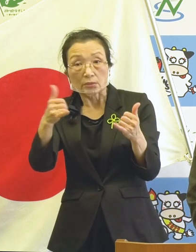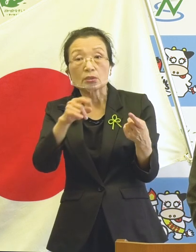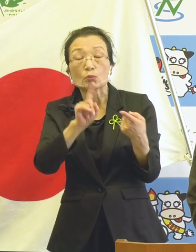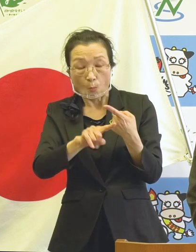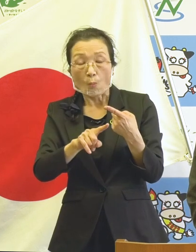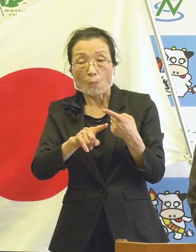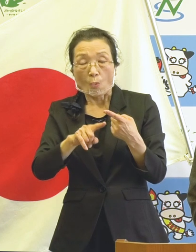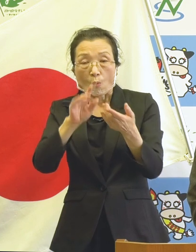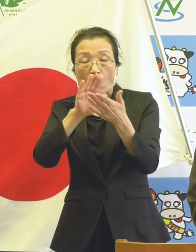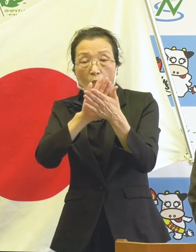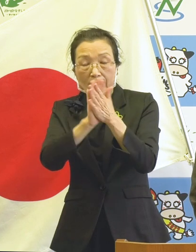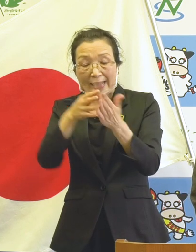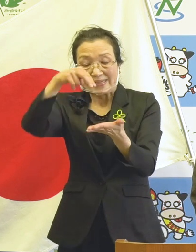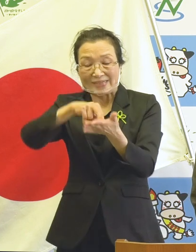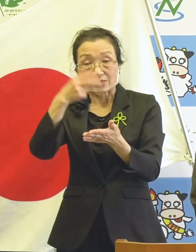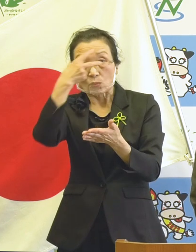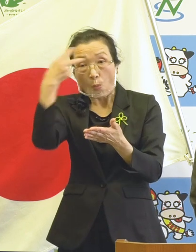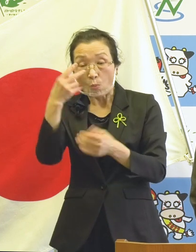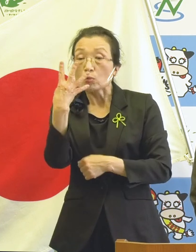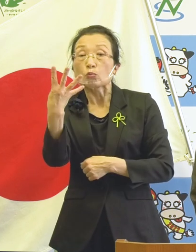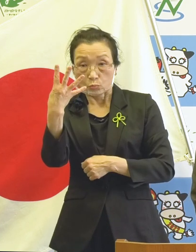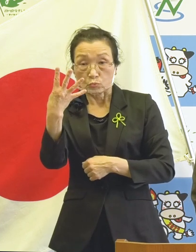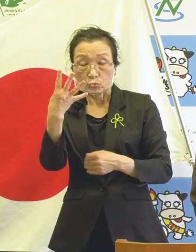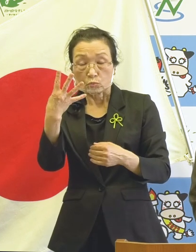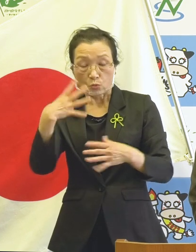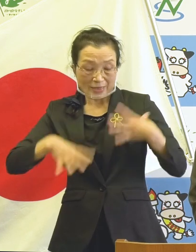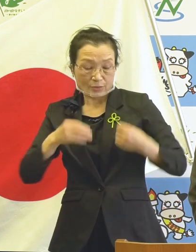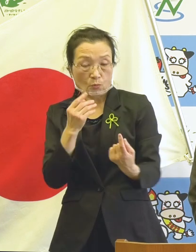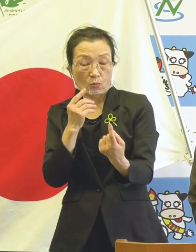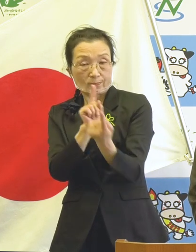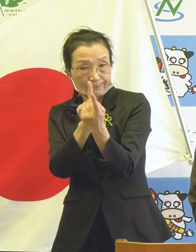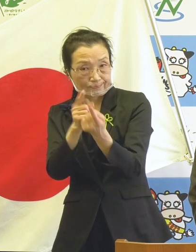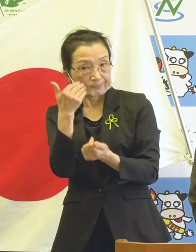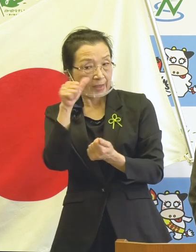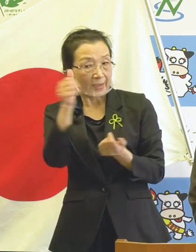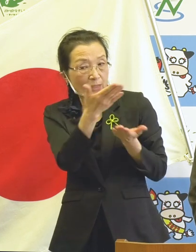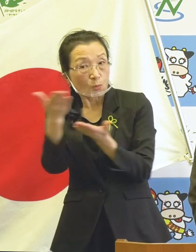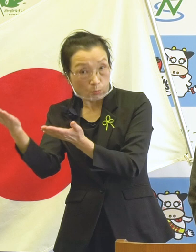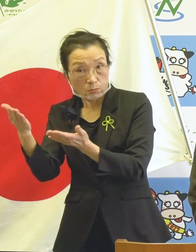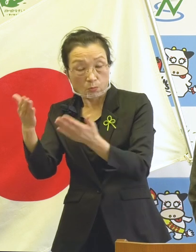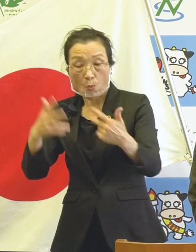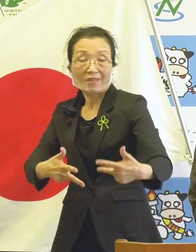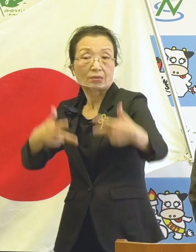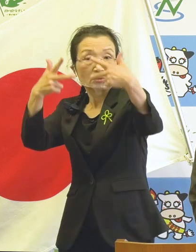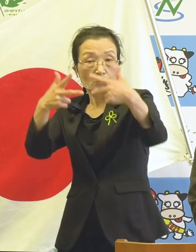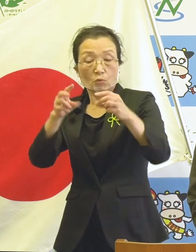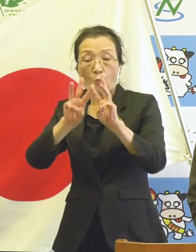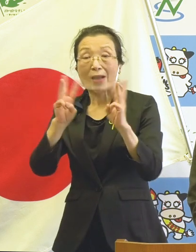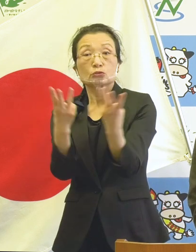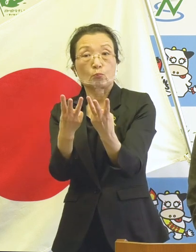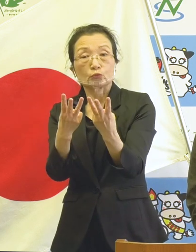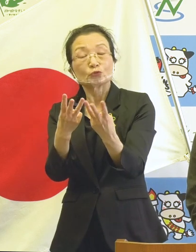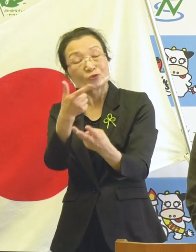の県立高校の皆さんを対象としたアンケート調査、オンラインによるワークショップを